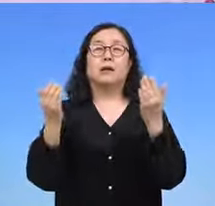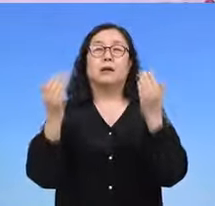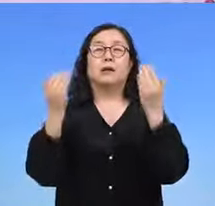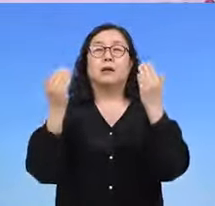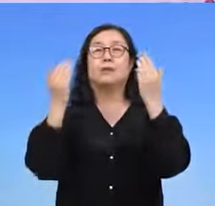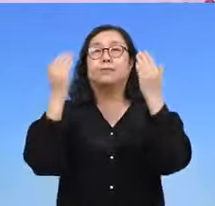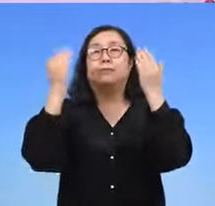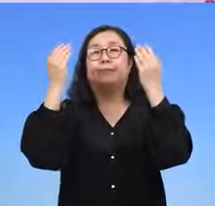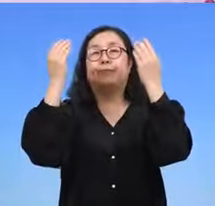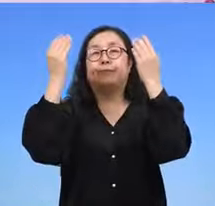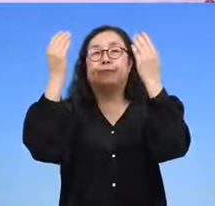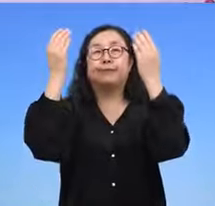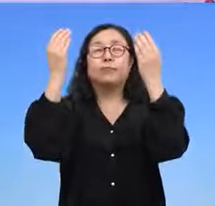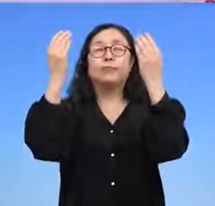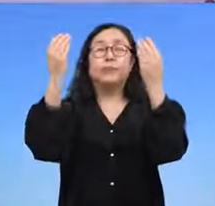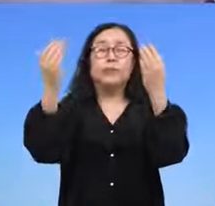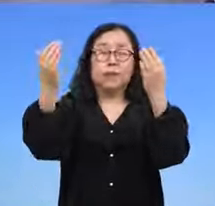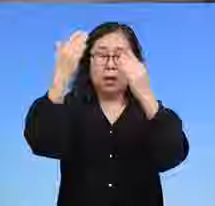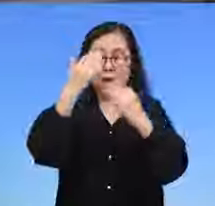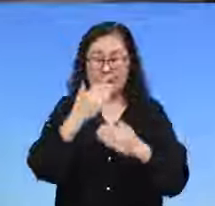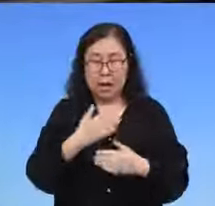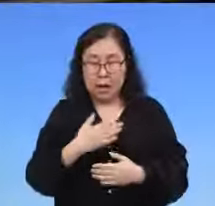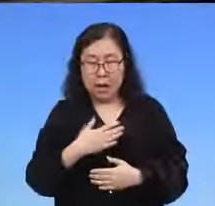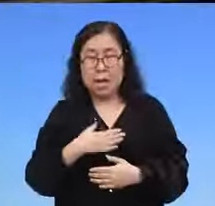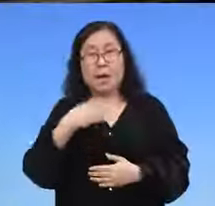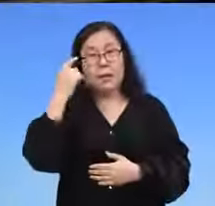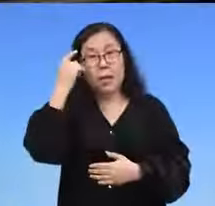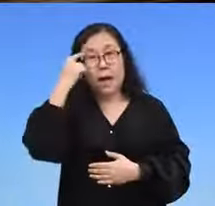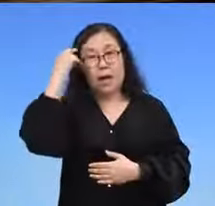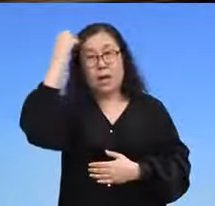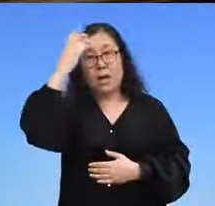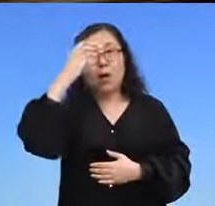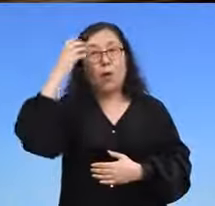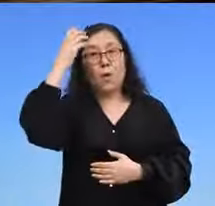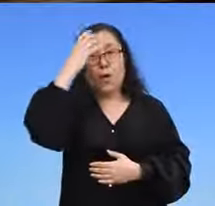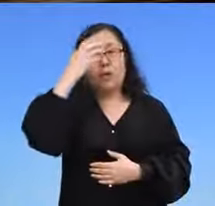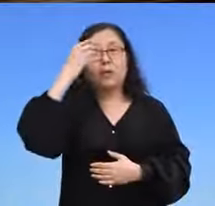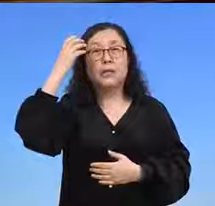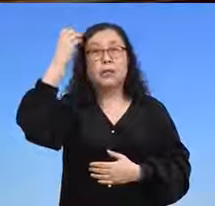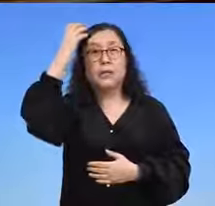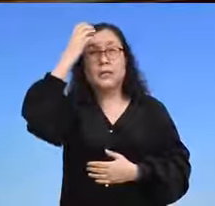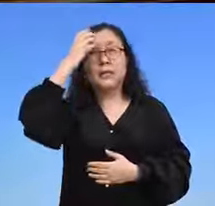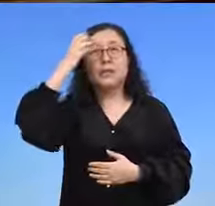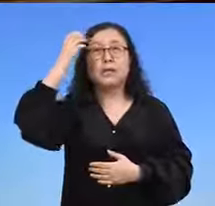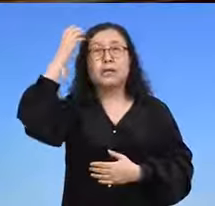여러분, 간절히 기대하며 찬양하십시오. 나의 영혼이 즐거이